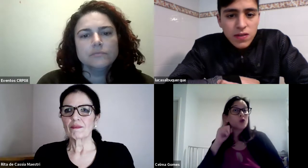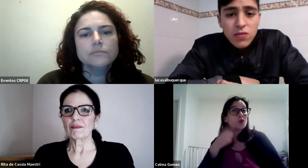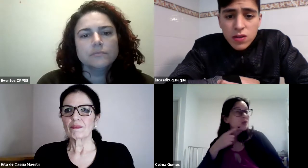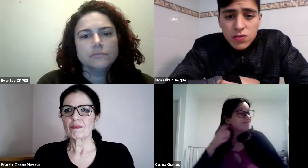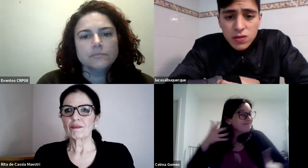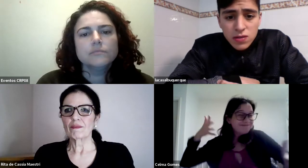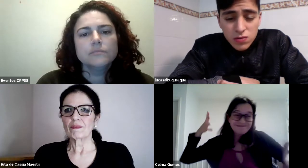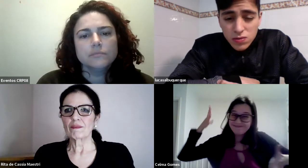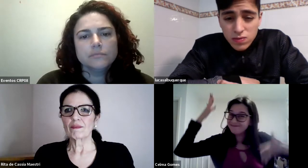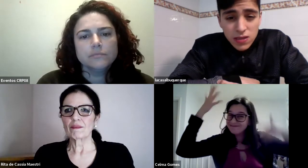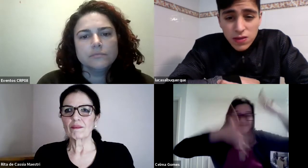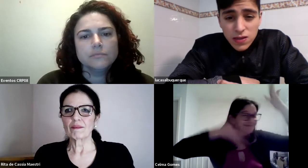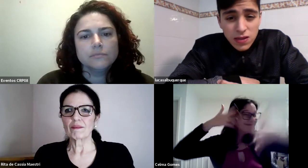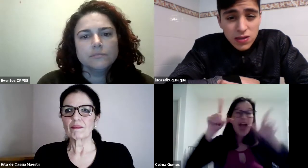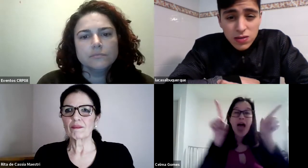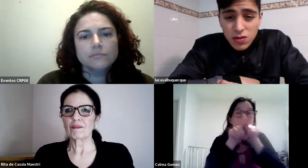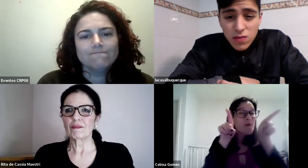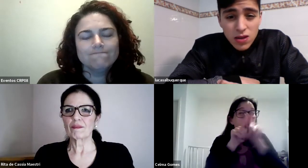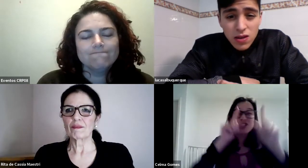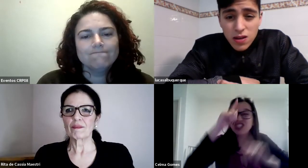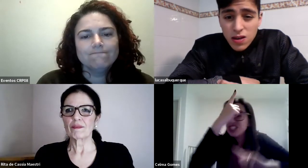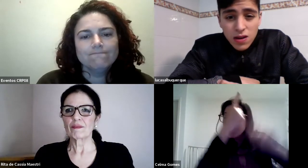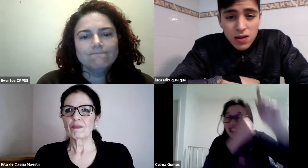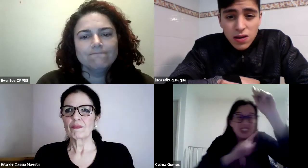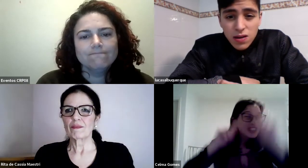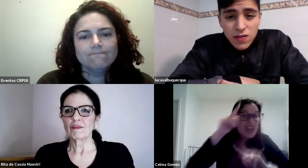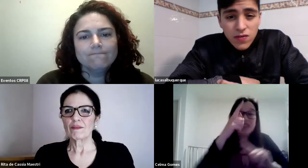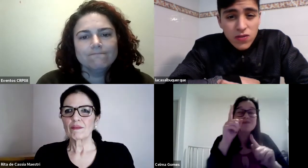porque você vai encontrar surdos que são uma língua de sinais totalmente